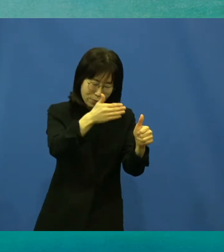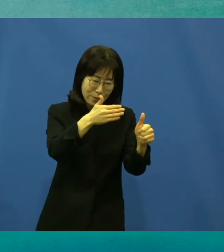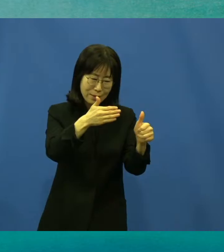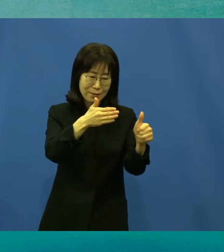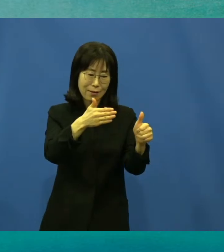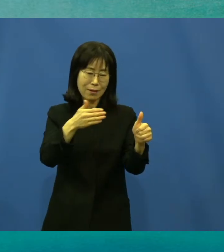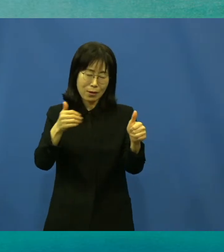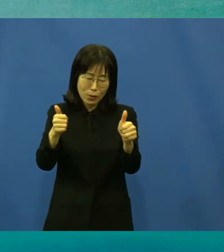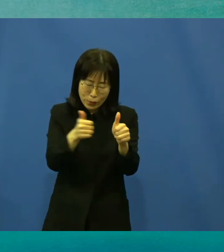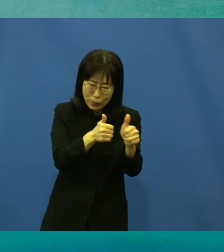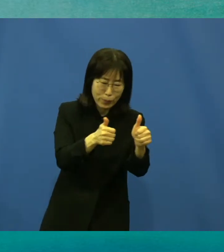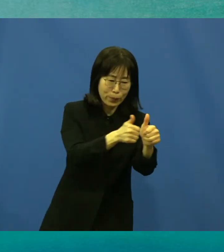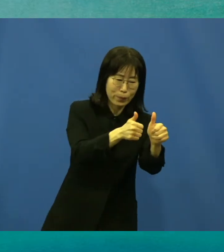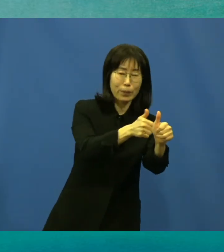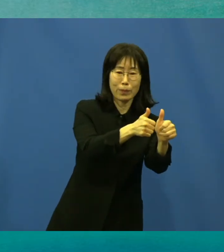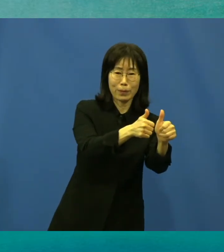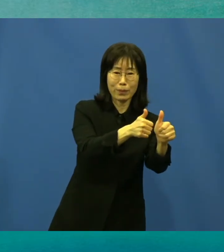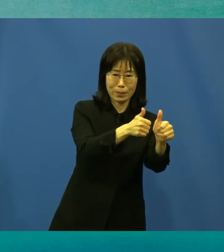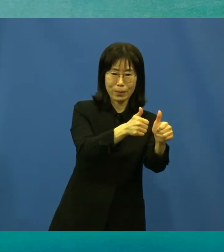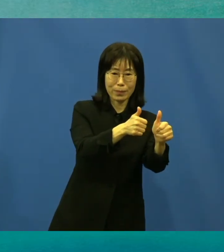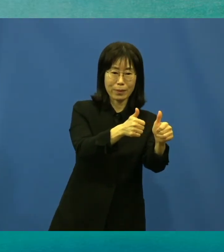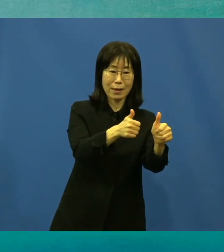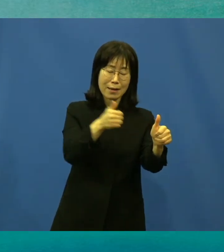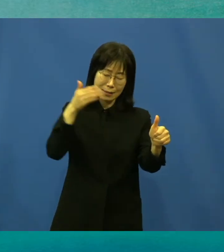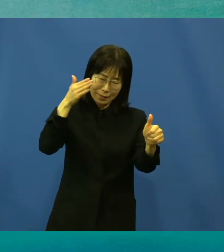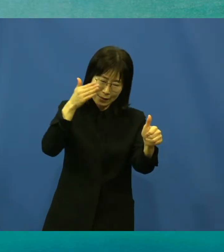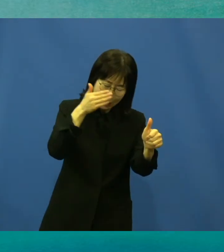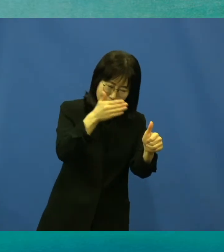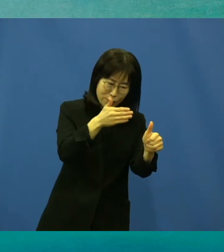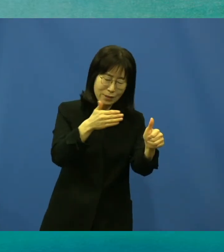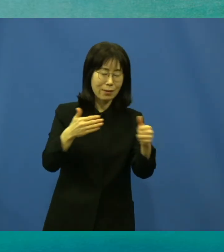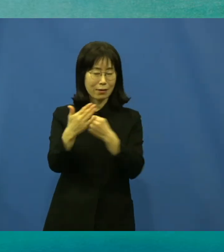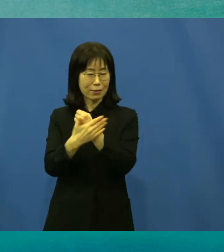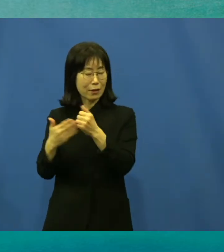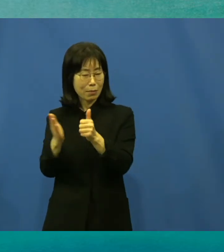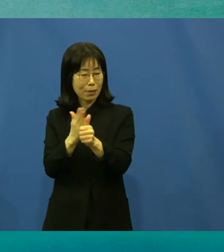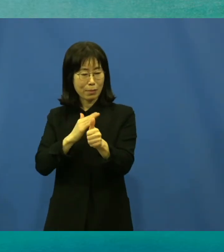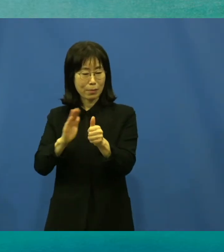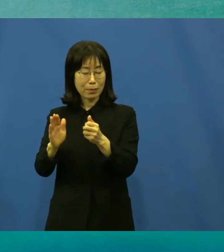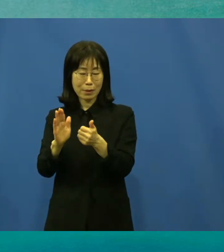여러분, 하나님이 얼마든지 요나 한 사람 좀 내버려 둘 수도 있습니다.